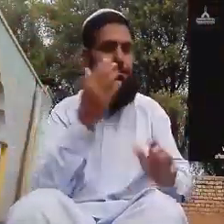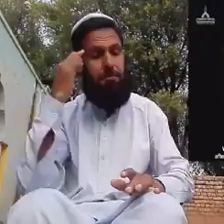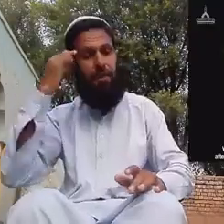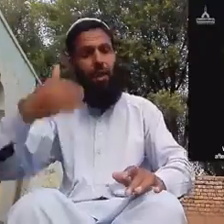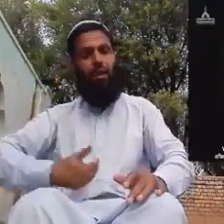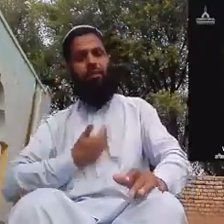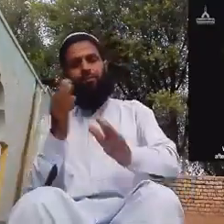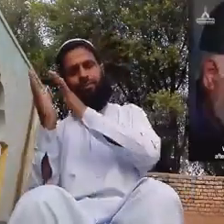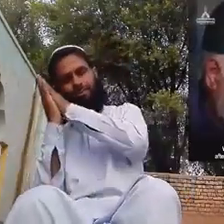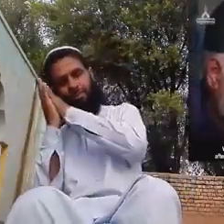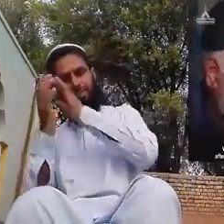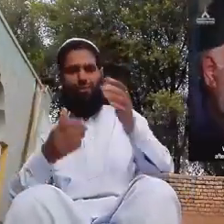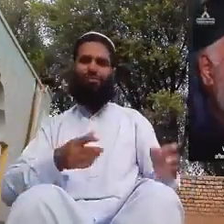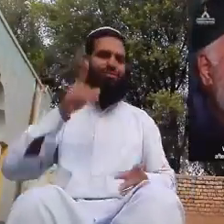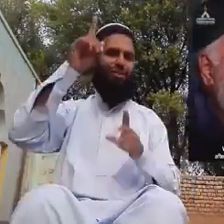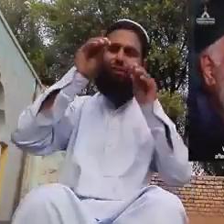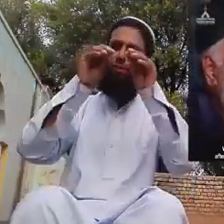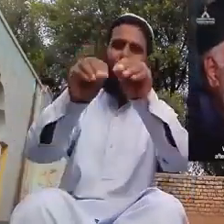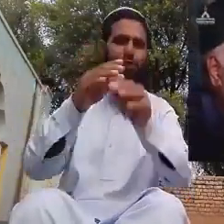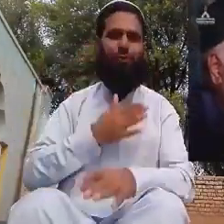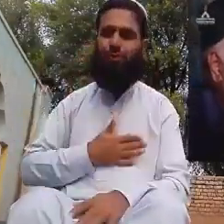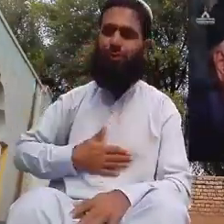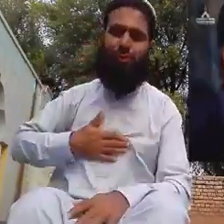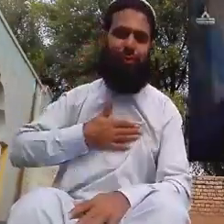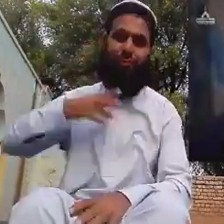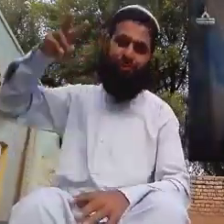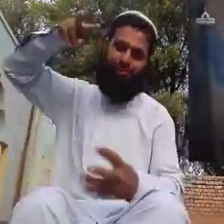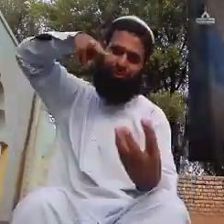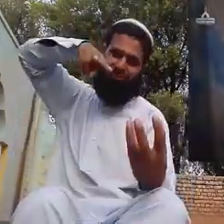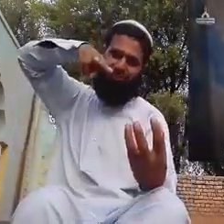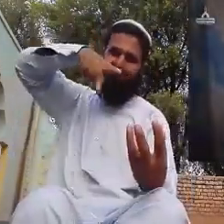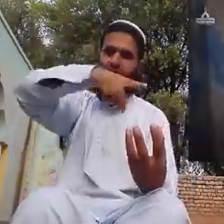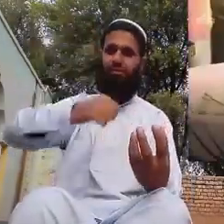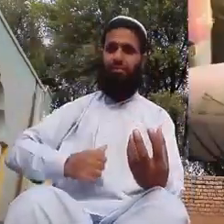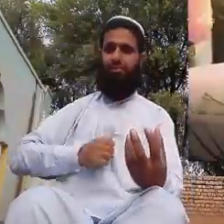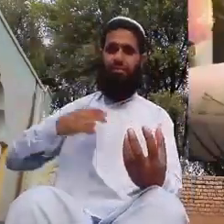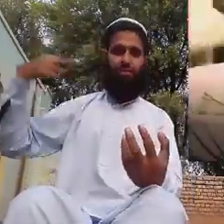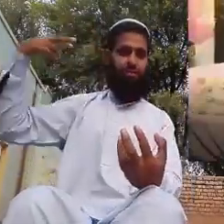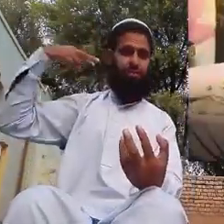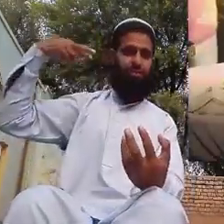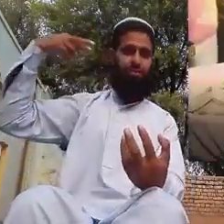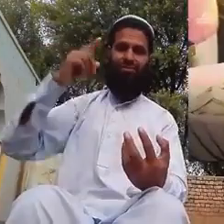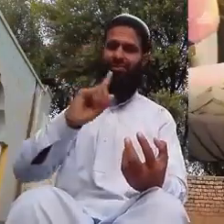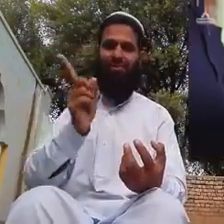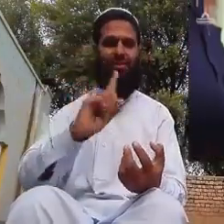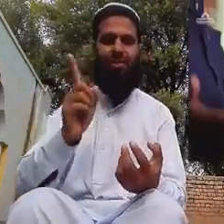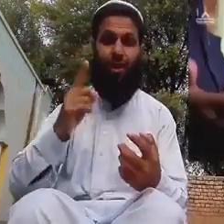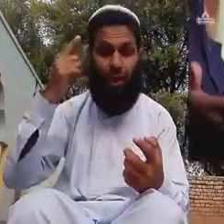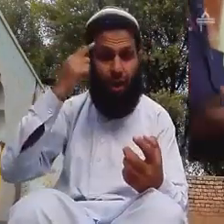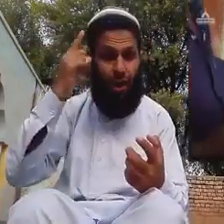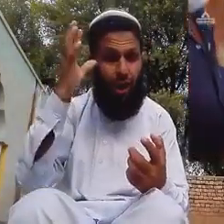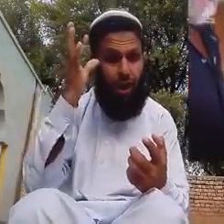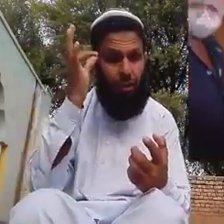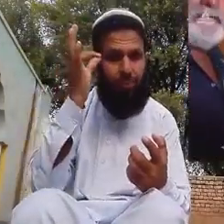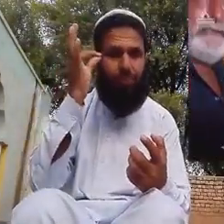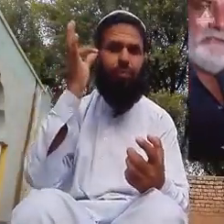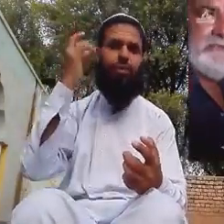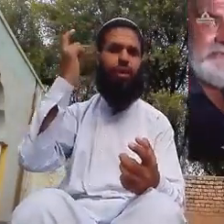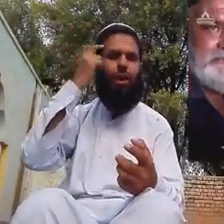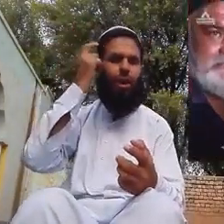हिस्सा गुजरने पर शोहर घर आया तो बीवी ने उसके सामने उम्दा सफेद रोटियां रख दी। शोहर ने पूछा, रोटी कहाँ से